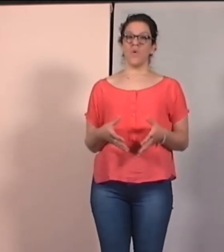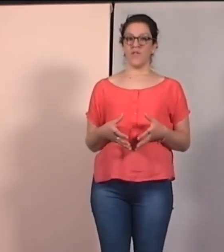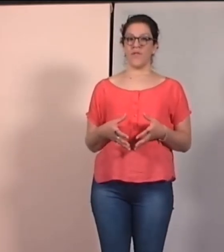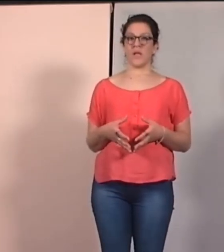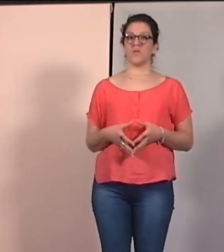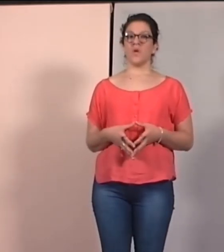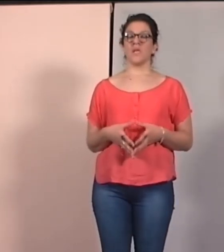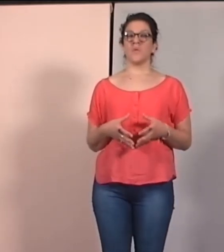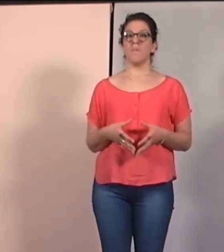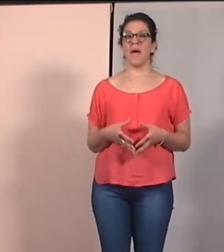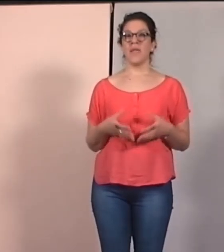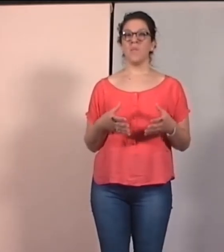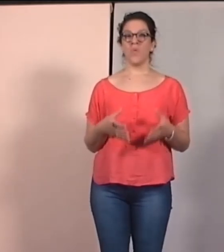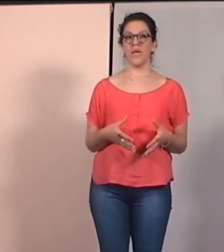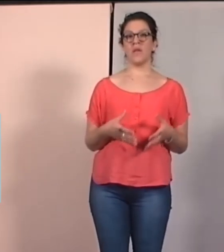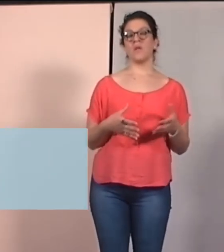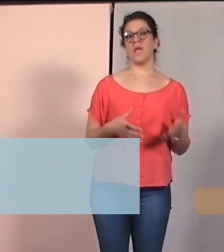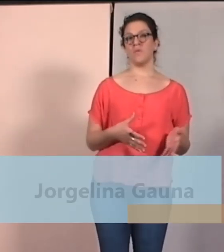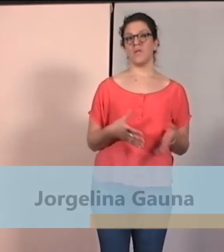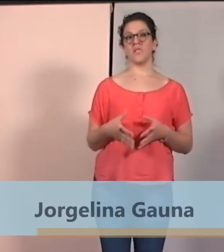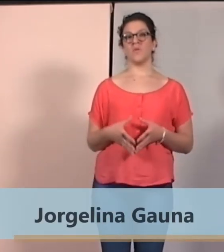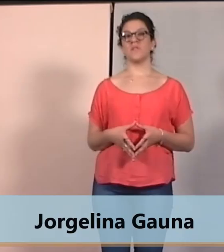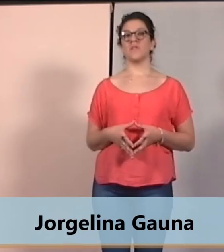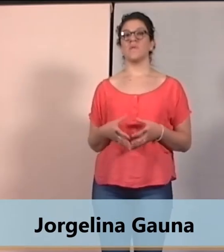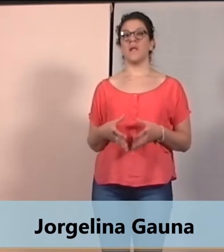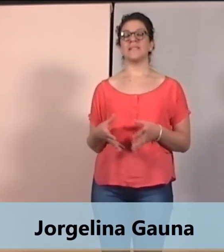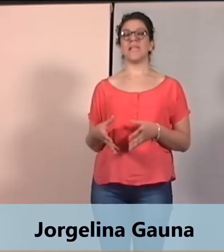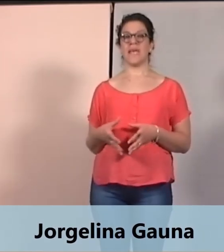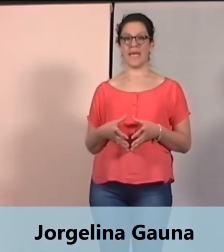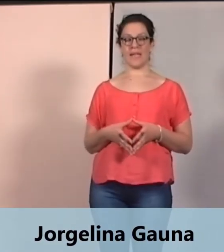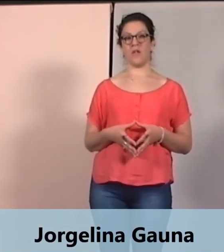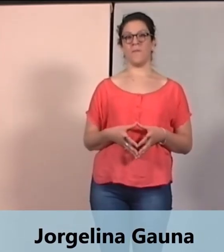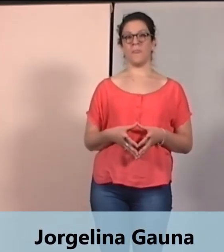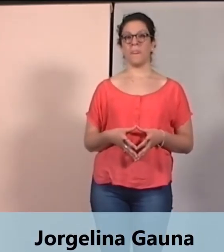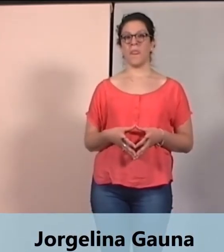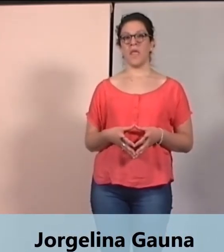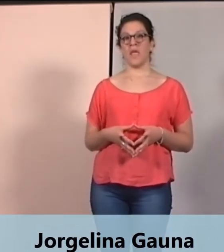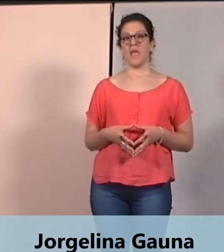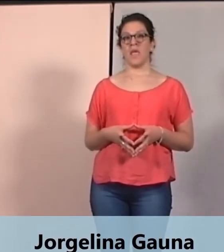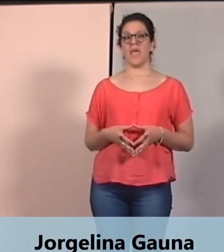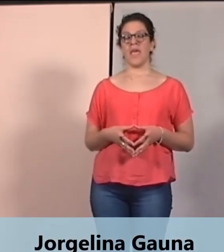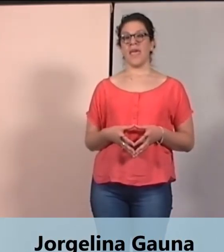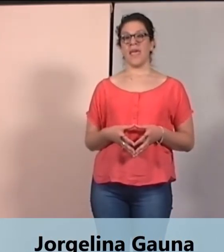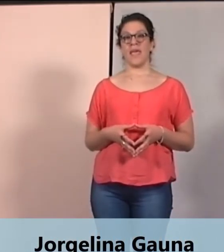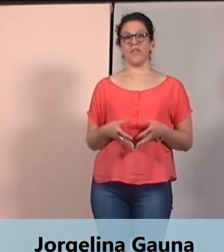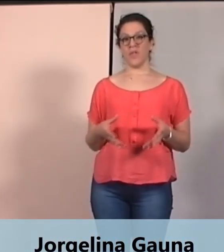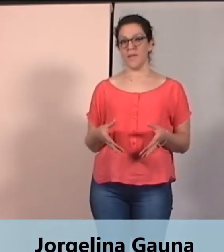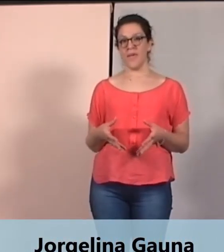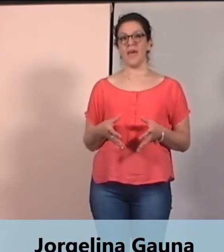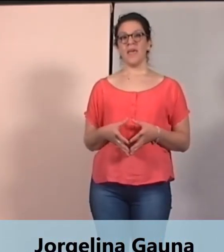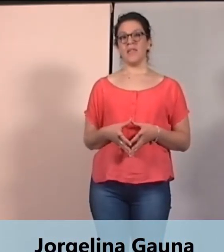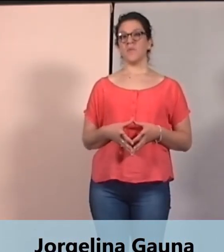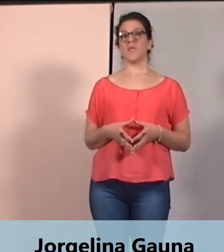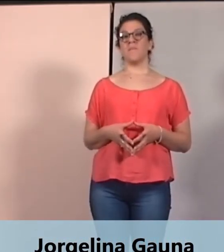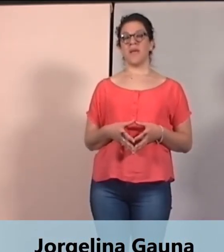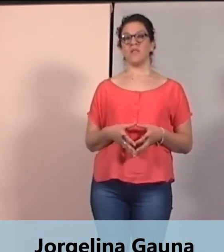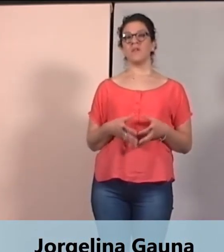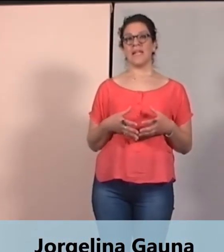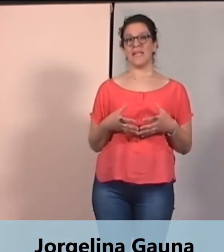huérfanos O que sus madres murieron en una situación de violencia de género Todavía estamos esperando que el